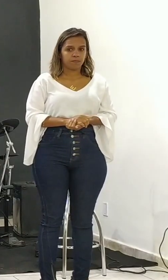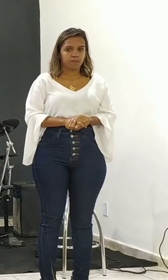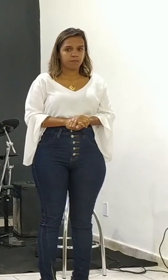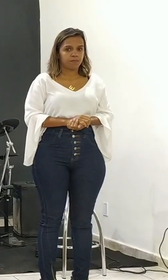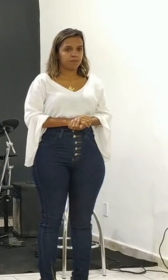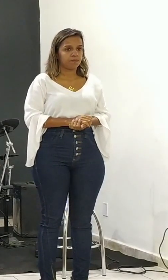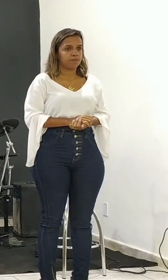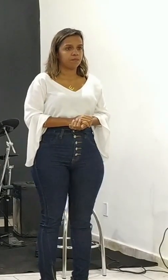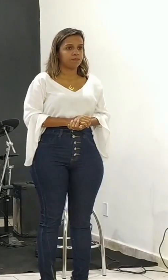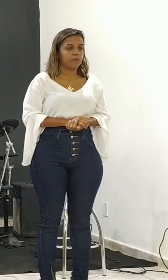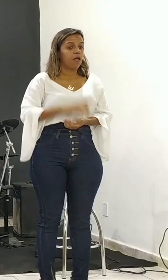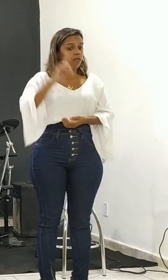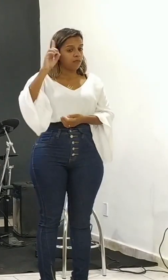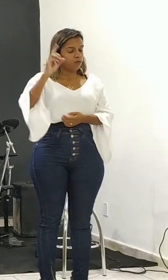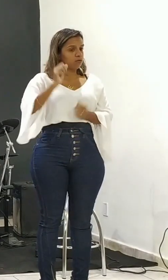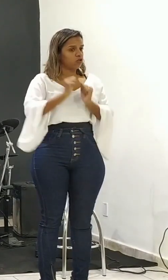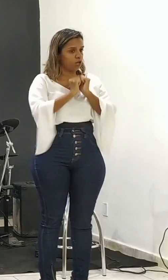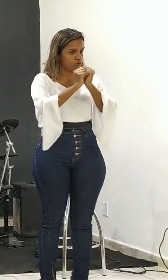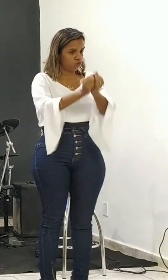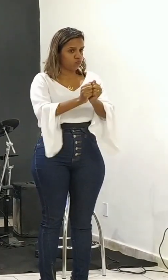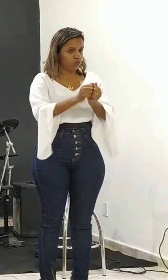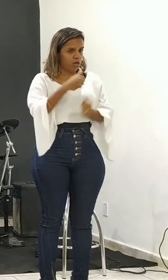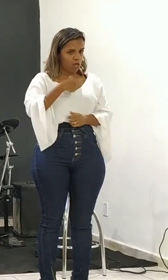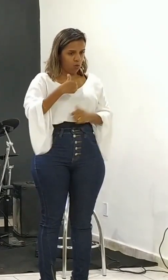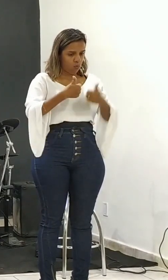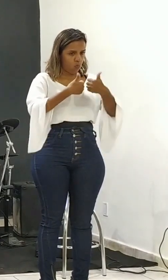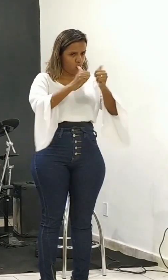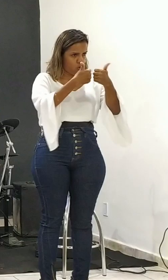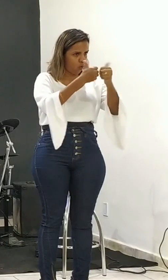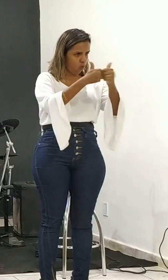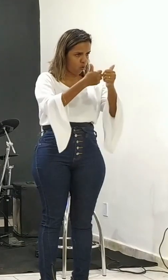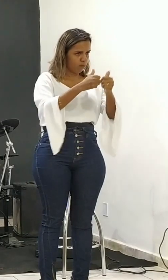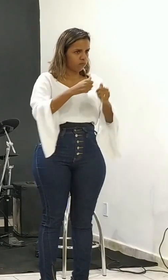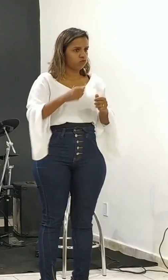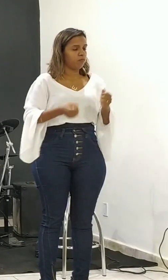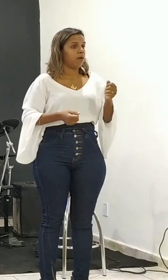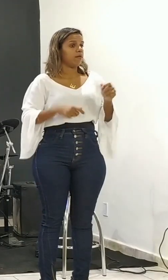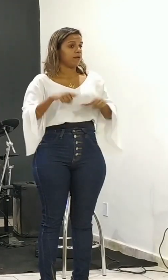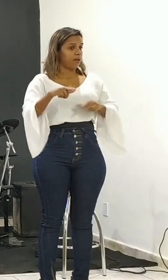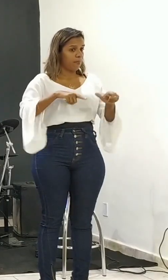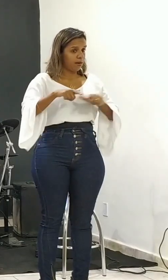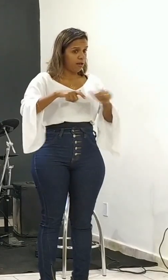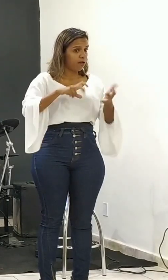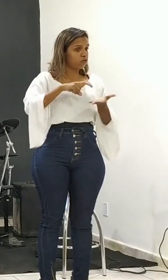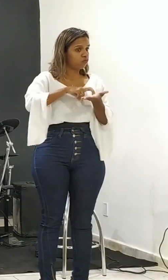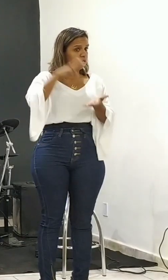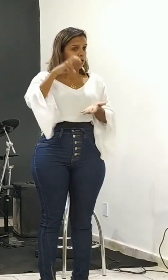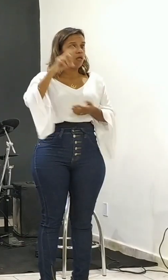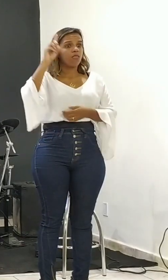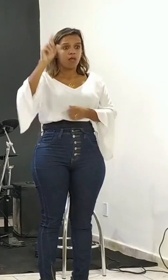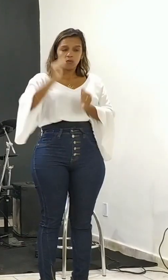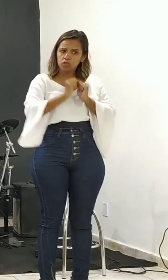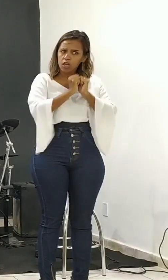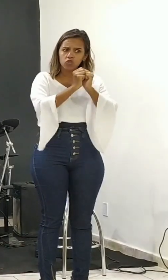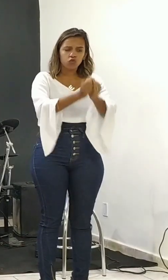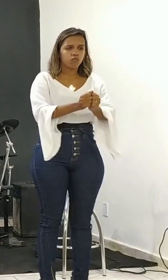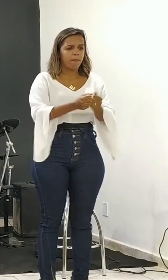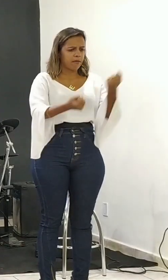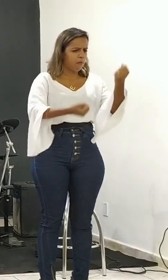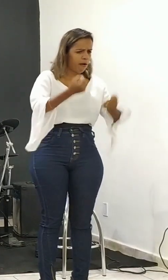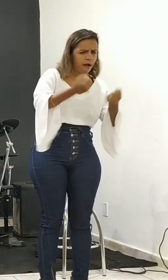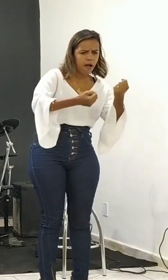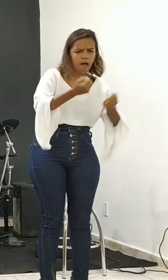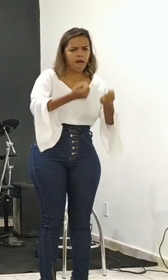Deus está comigo. Peguei um ônibus para trabalhar de manhã, Deus está comigo. Peguei um